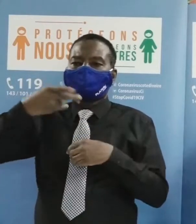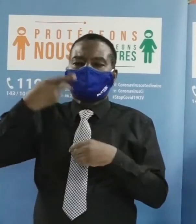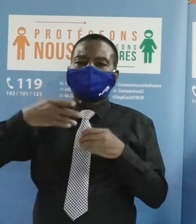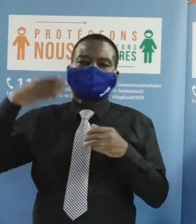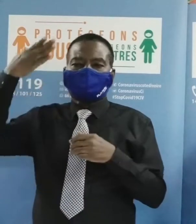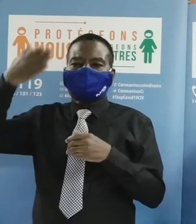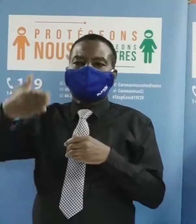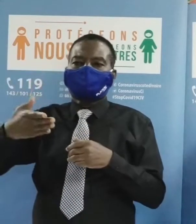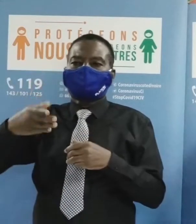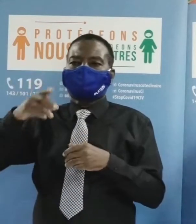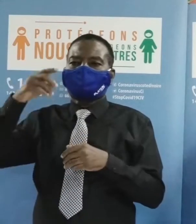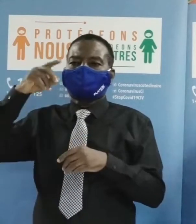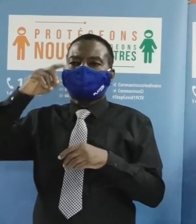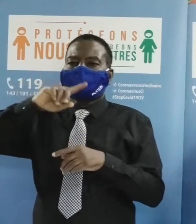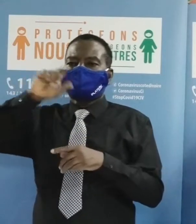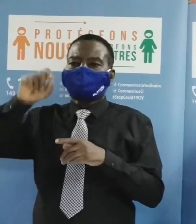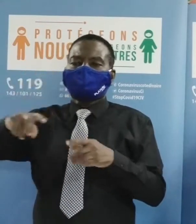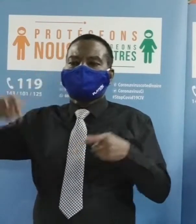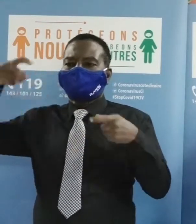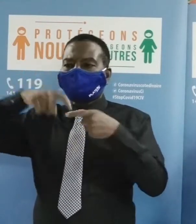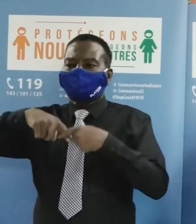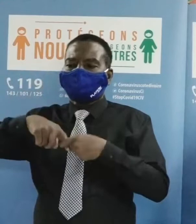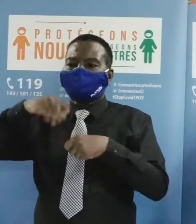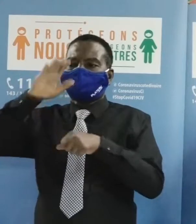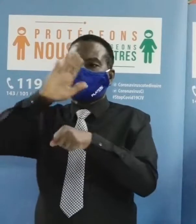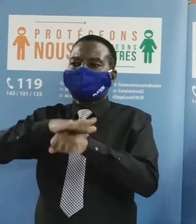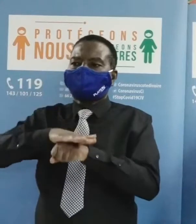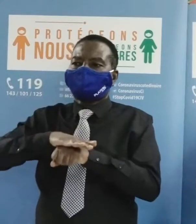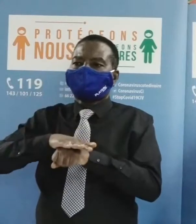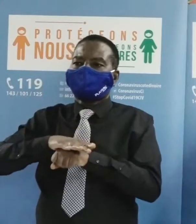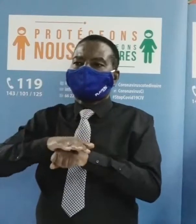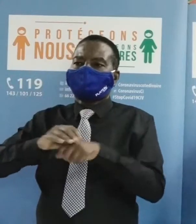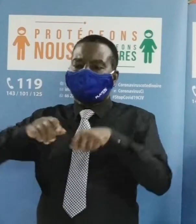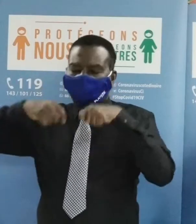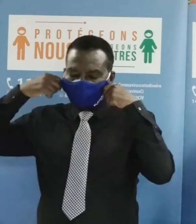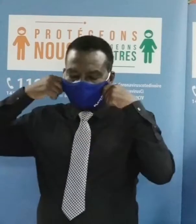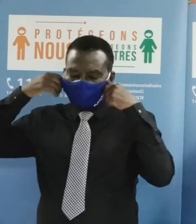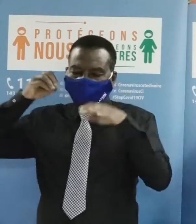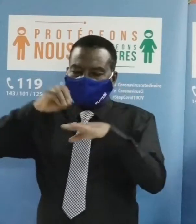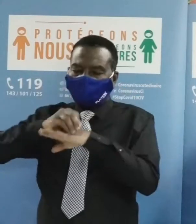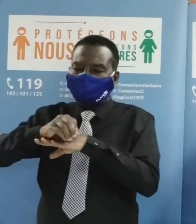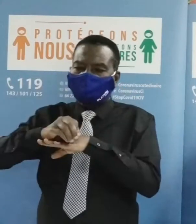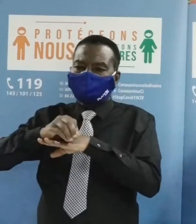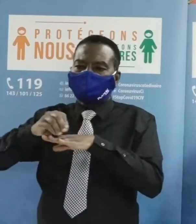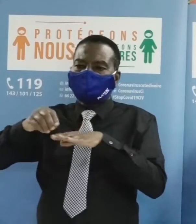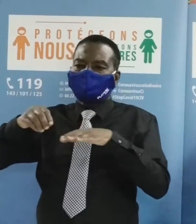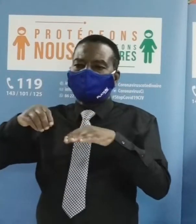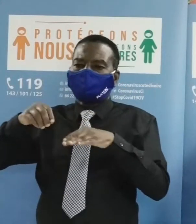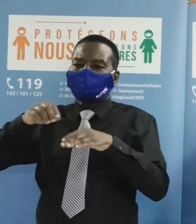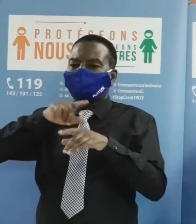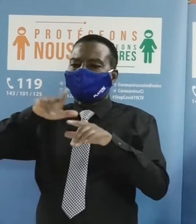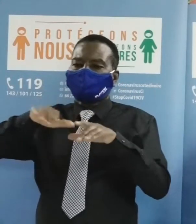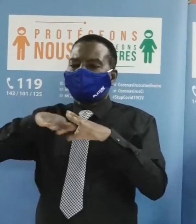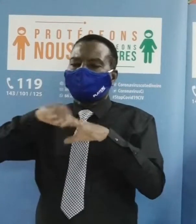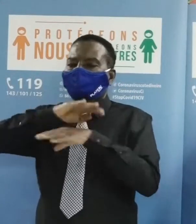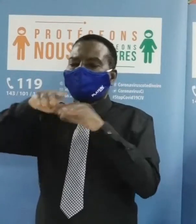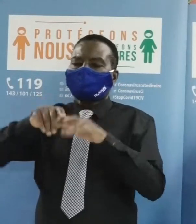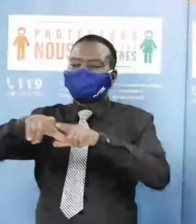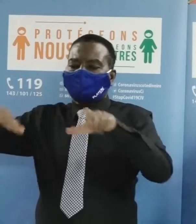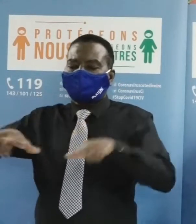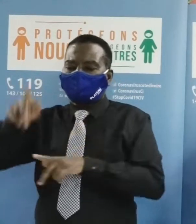les questions liées au port obligatoire du masque en tous lieux publics